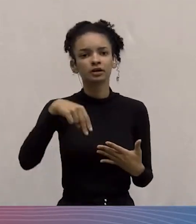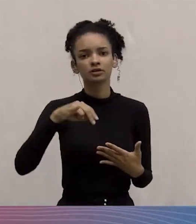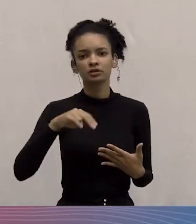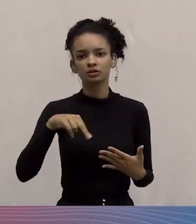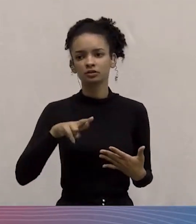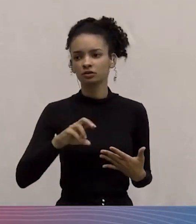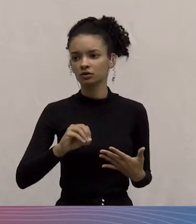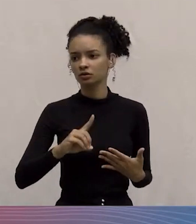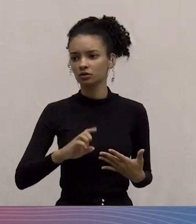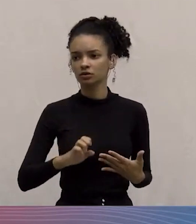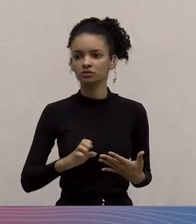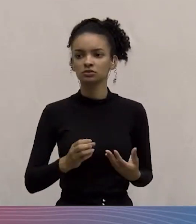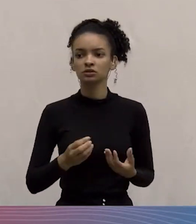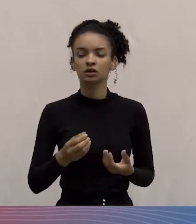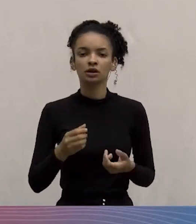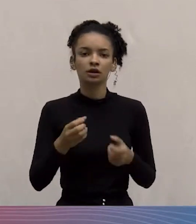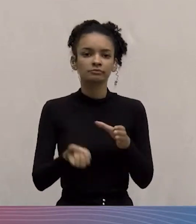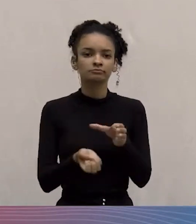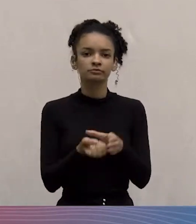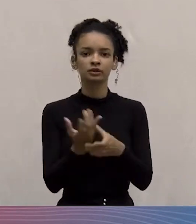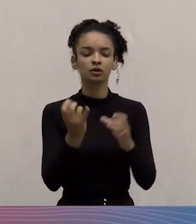introduziu idolatria.